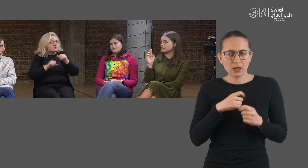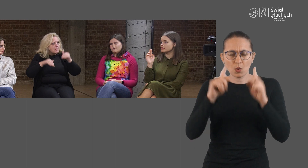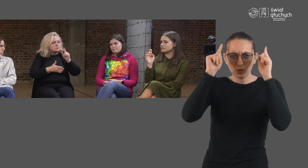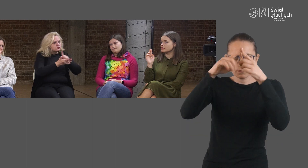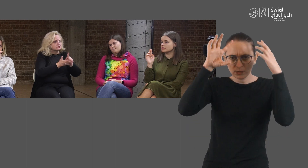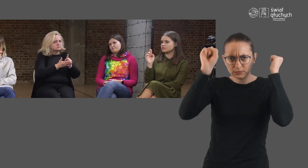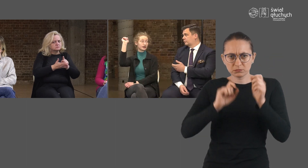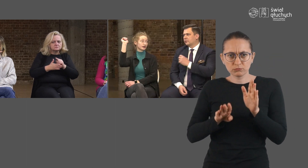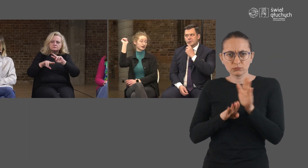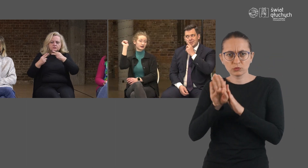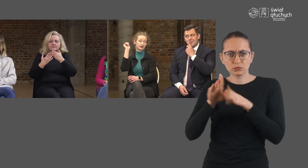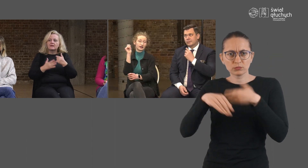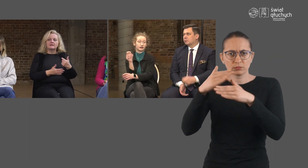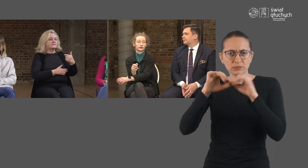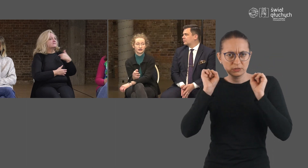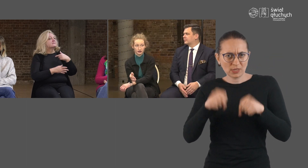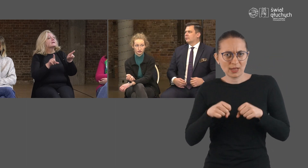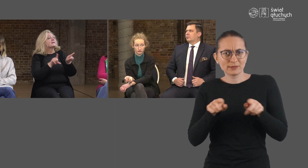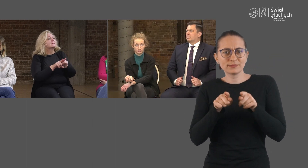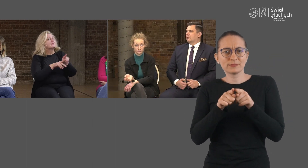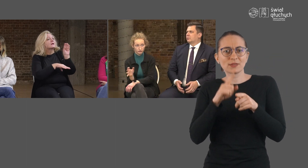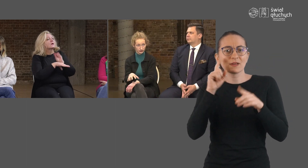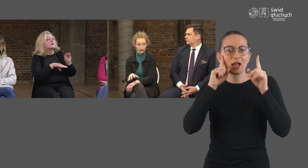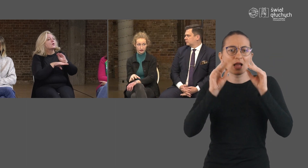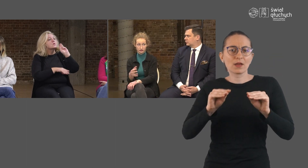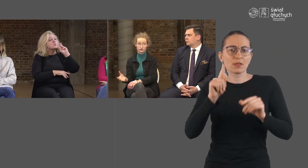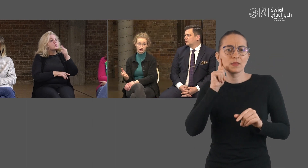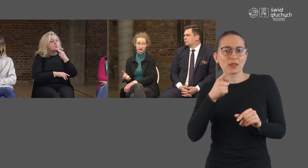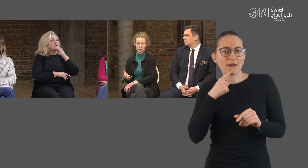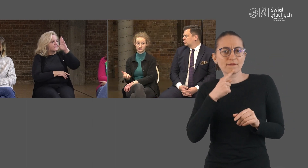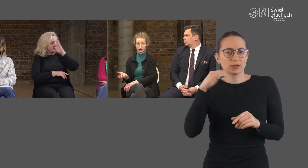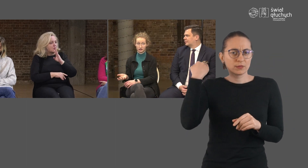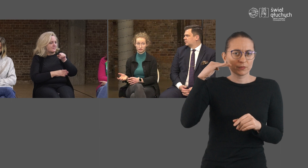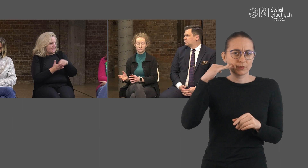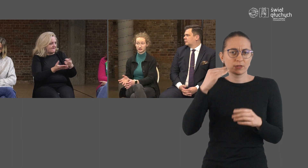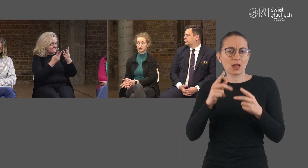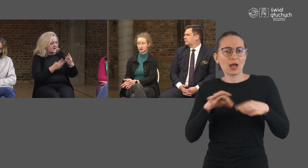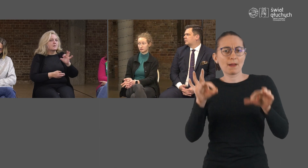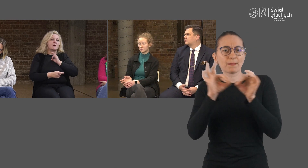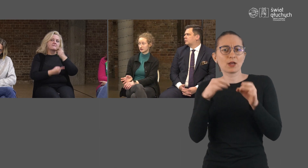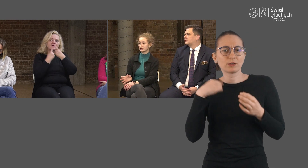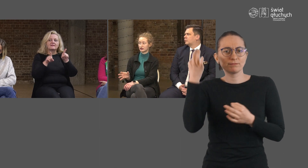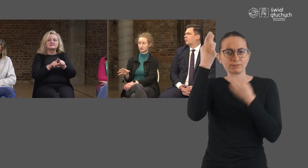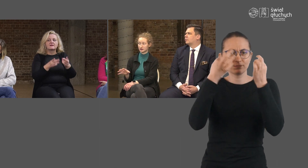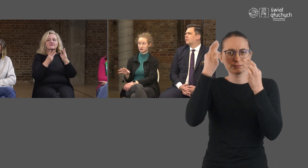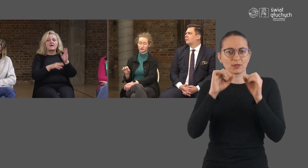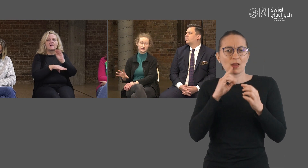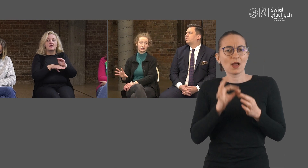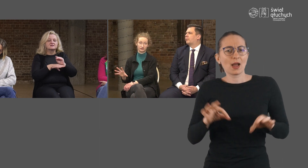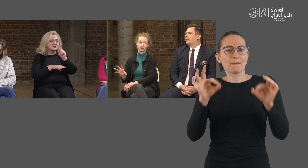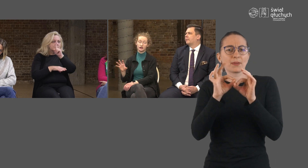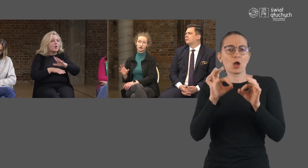osiągnąć. Tak jak ta edukacja osób głuchych i niedosłyszących jest ważna, to moim zdaniem tak samo ważna jest ta